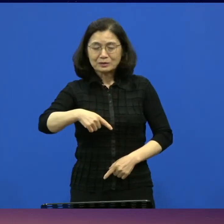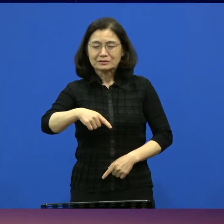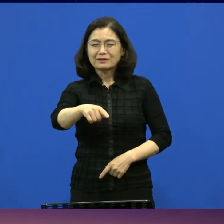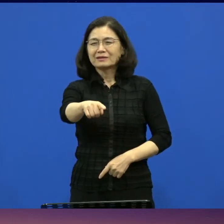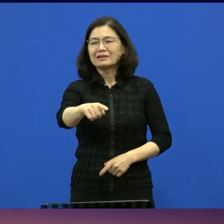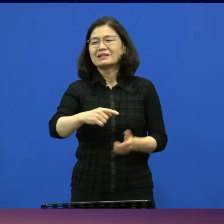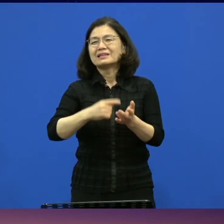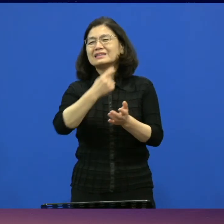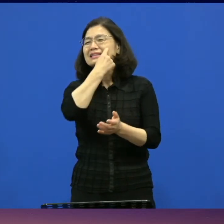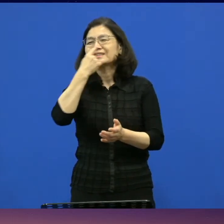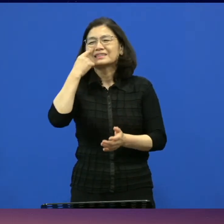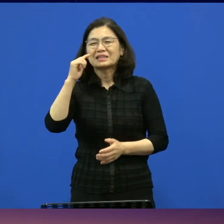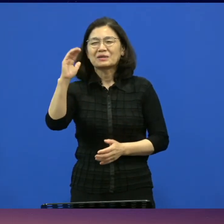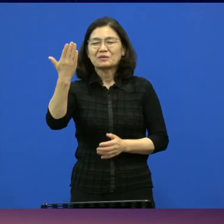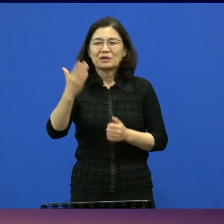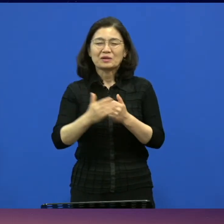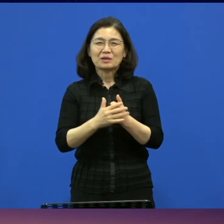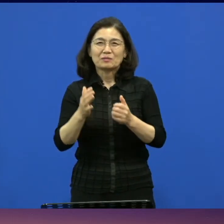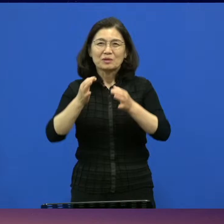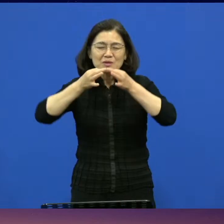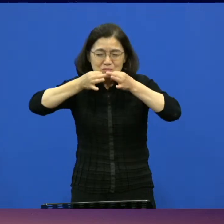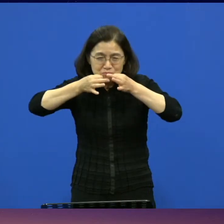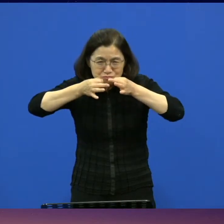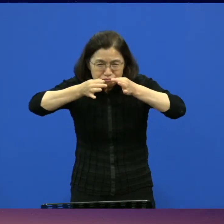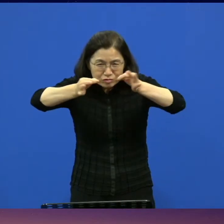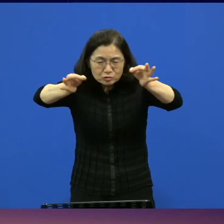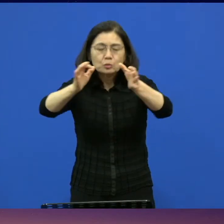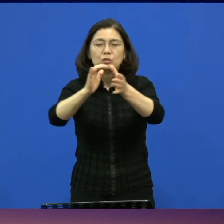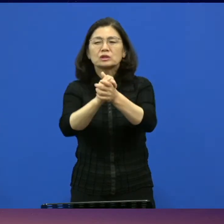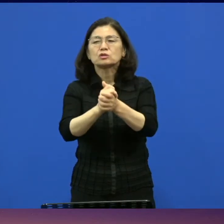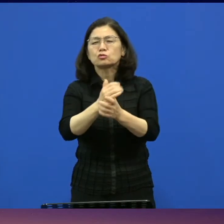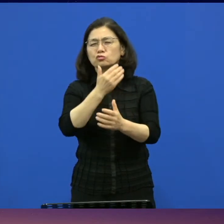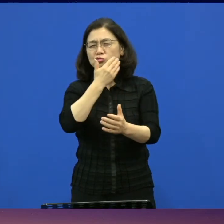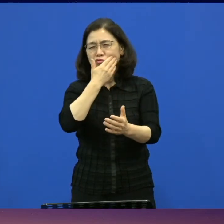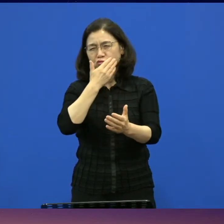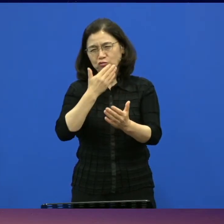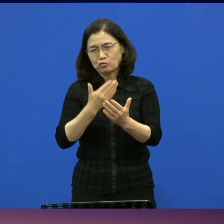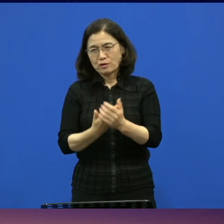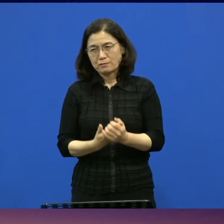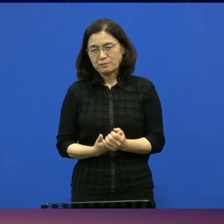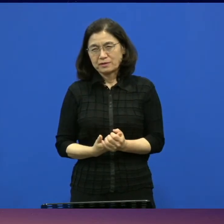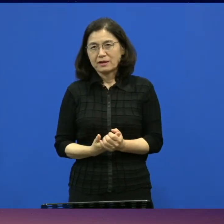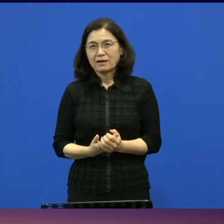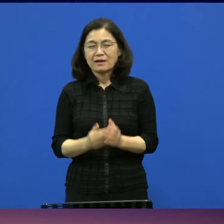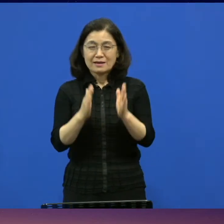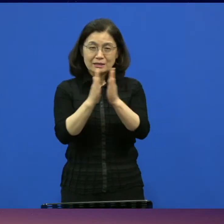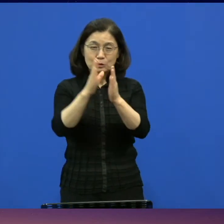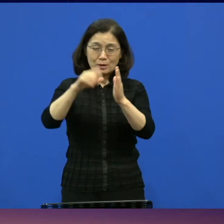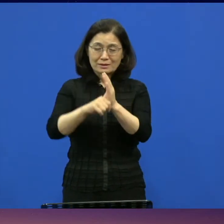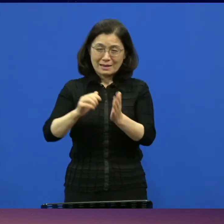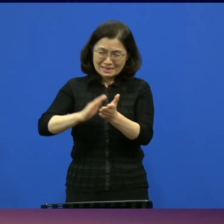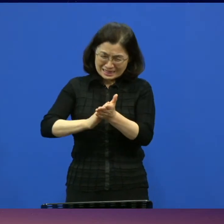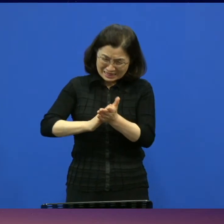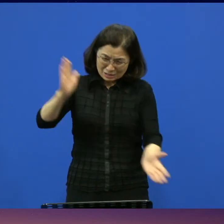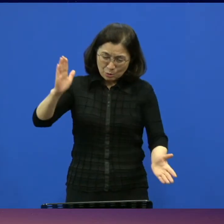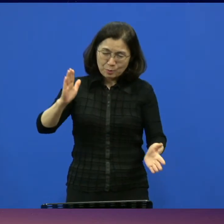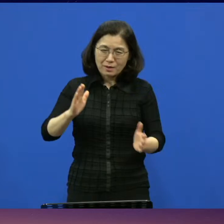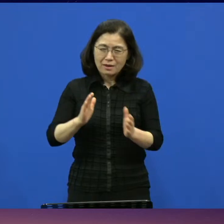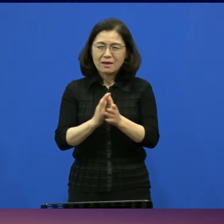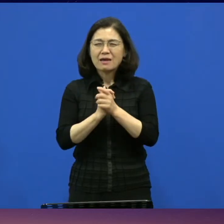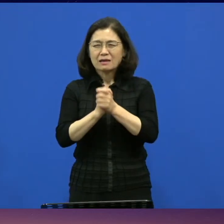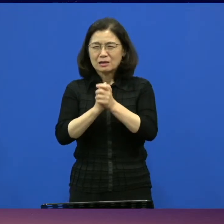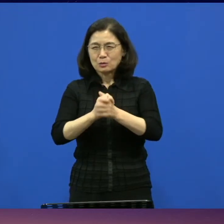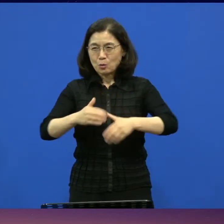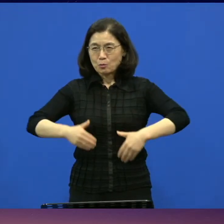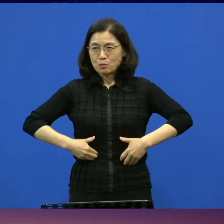철야를 부르짖고 기도하는 것이 너무 중요합니다. 여러분들 기도하는 뜨겁게 기도하는 가운데 여러분 불을 받는 역사가